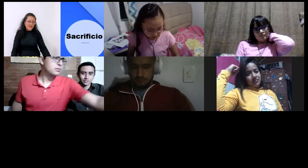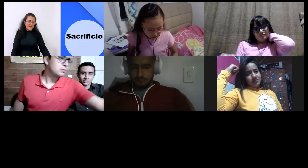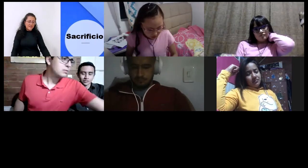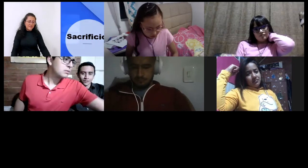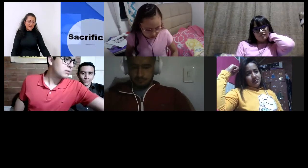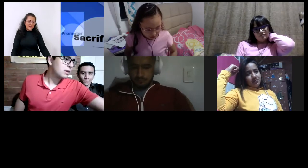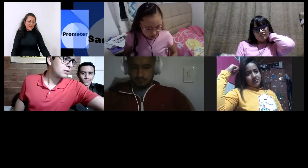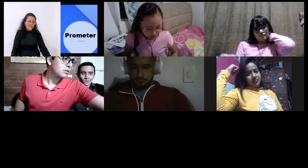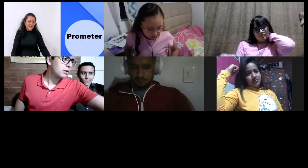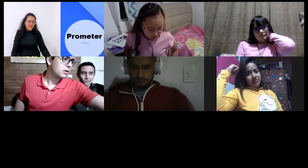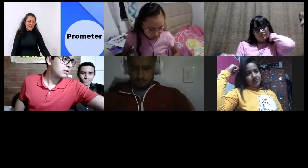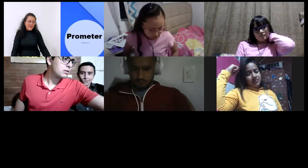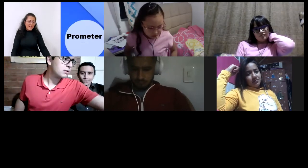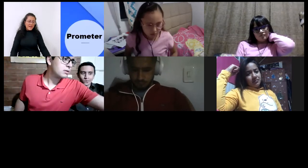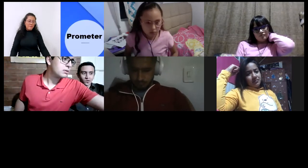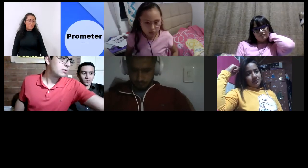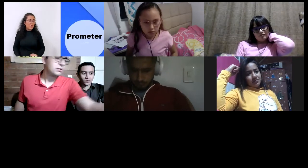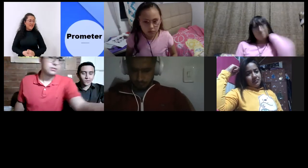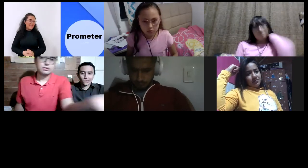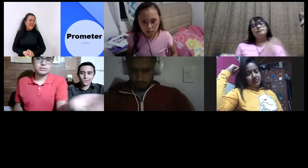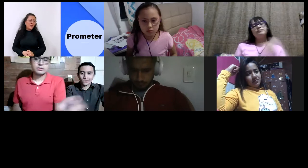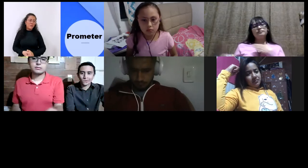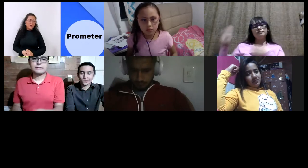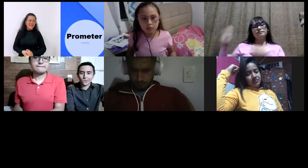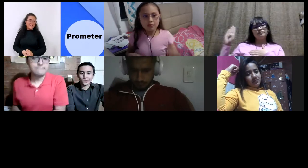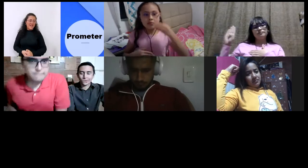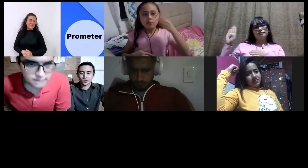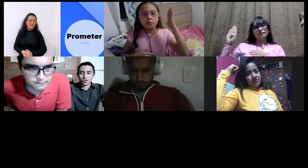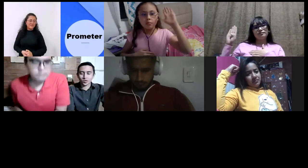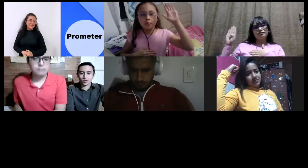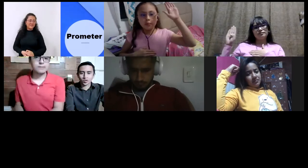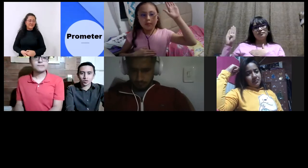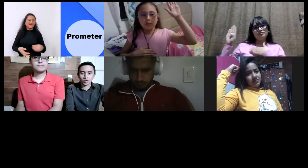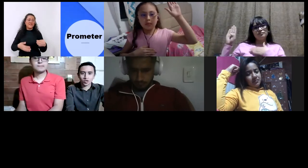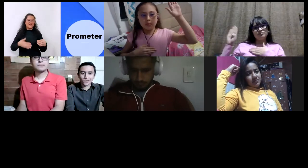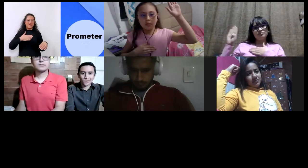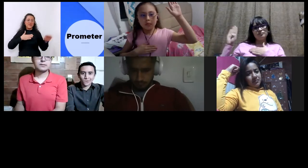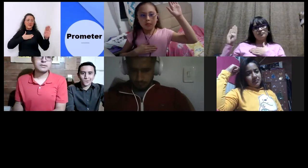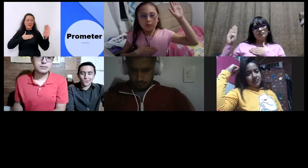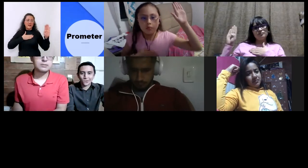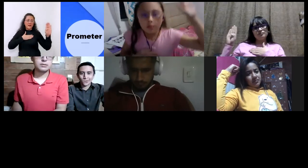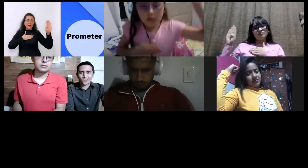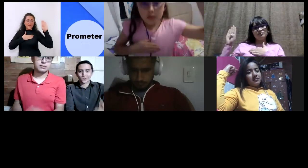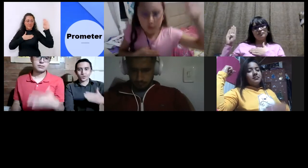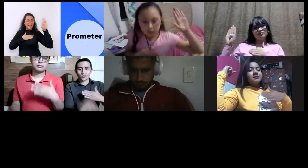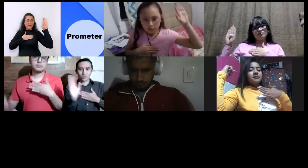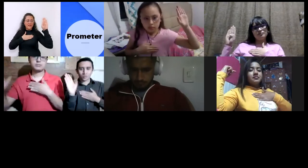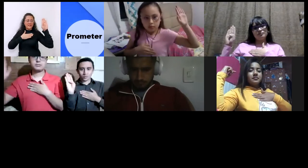explicar. Prometer o promesa. Entonces viene una mano al frente y la